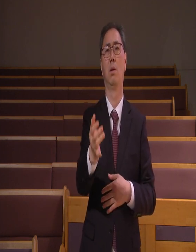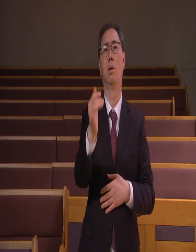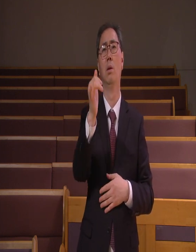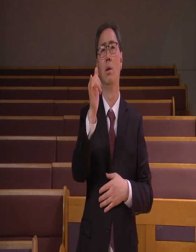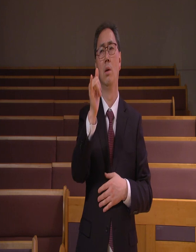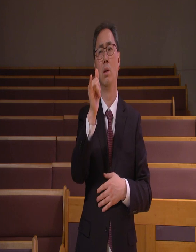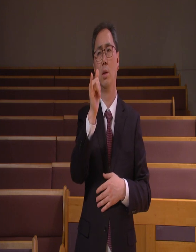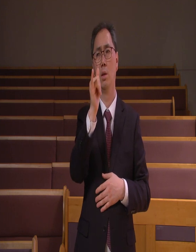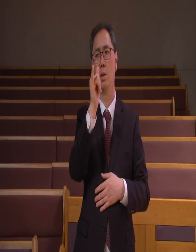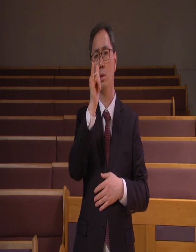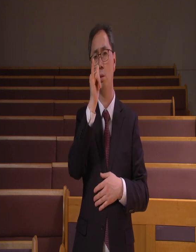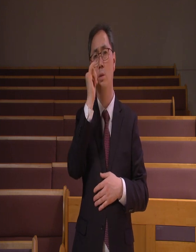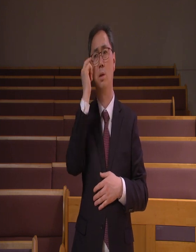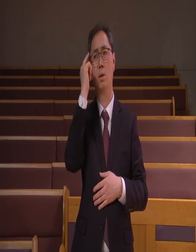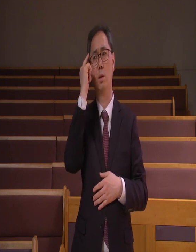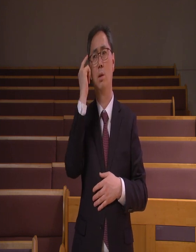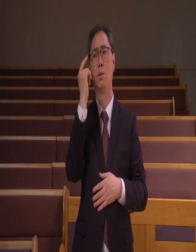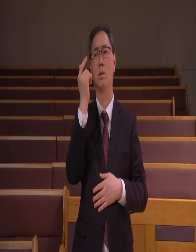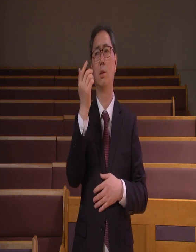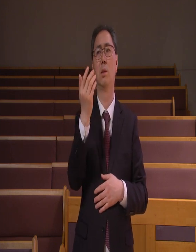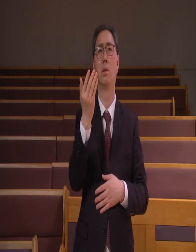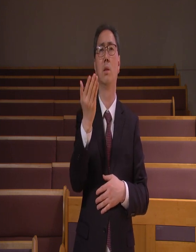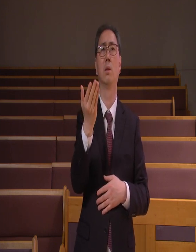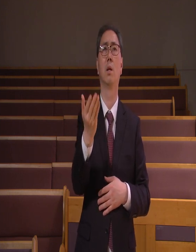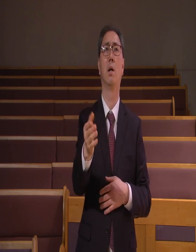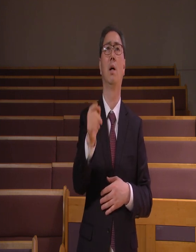거기 너